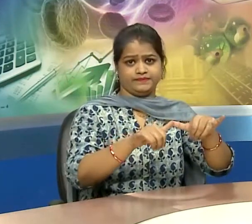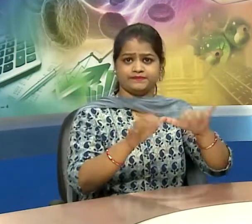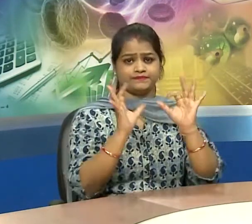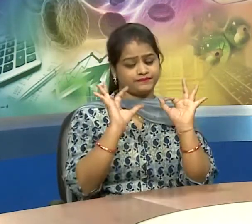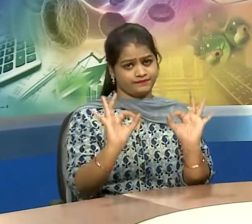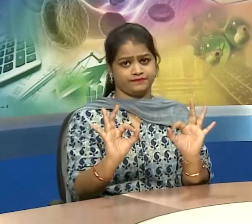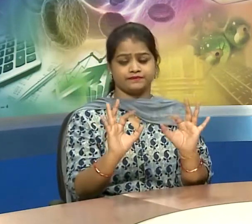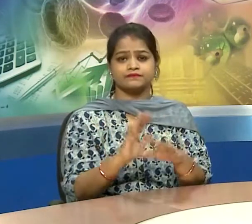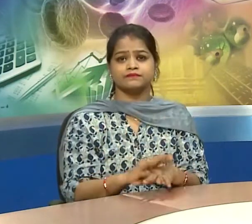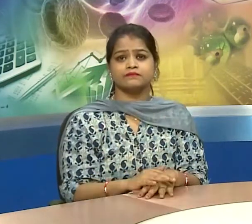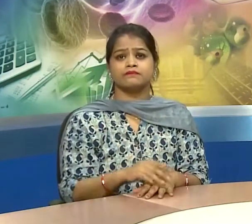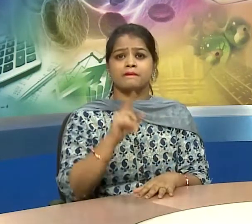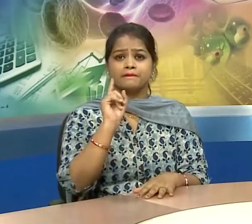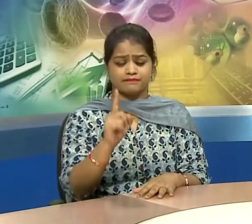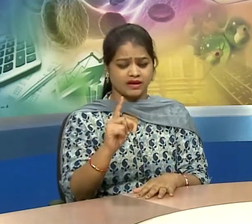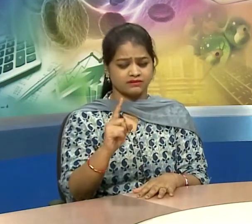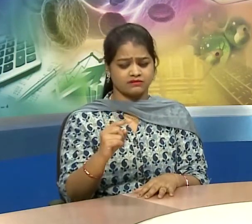पर वह भी एक सीमा तक,